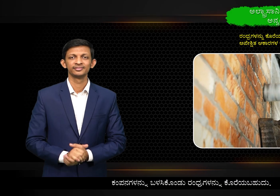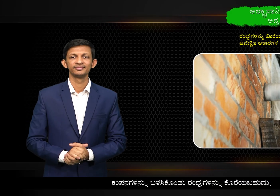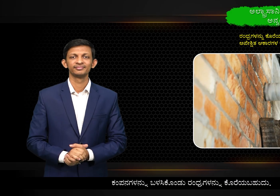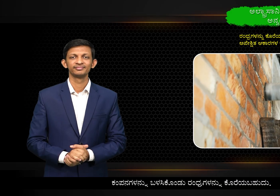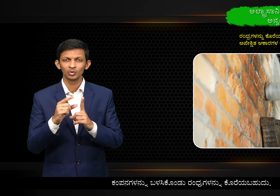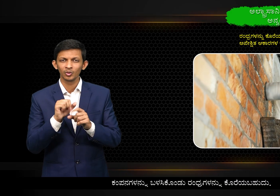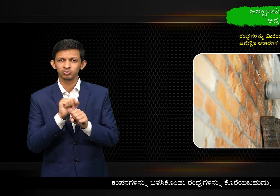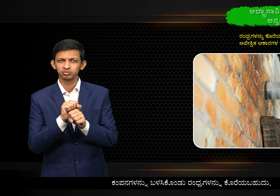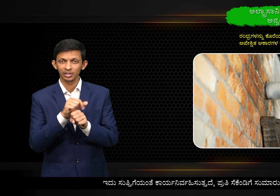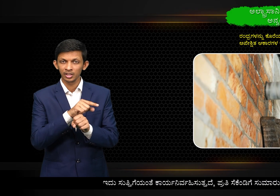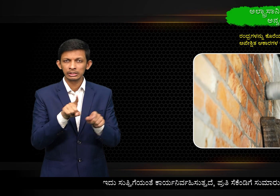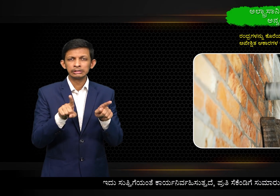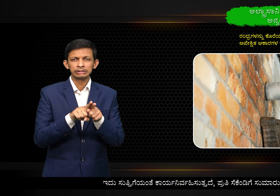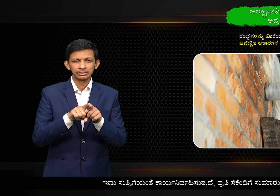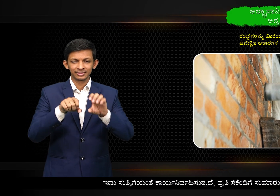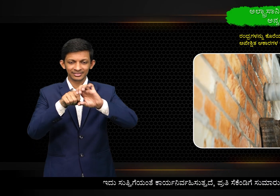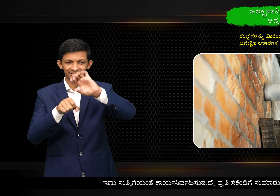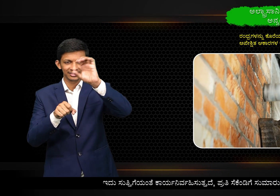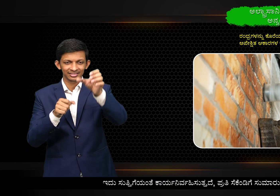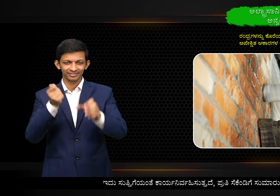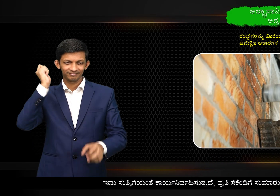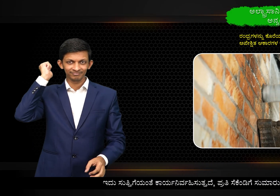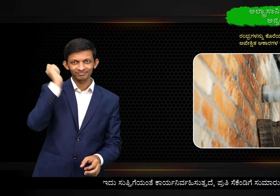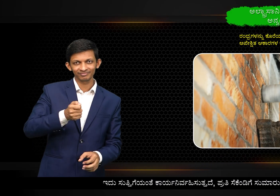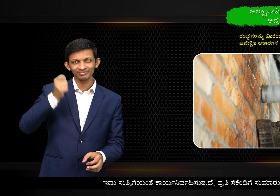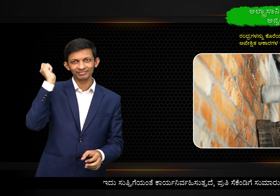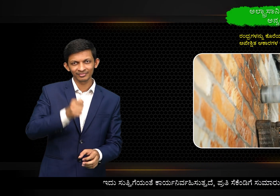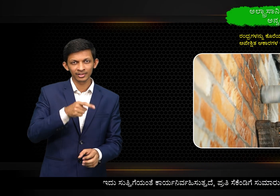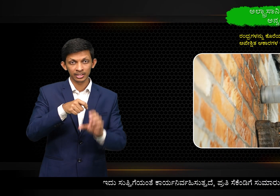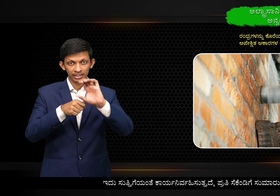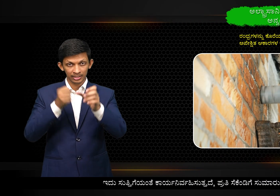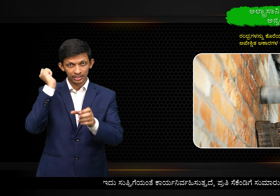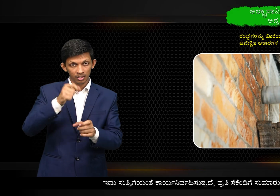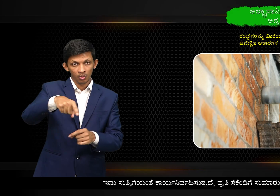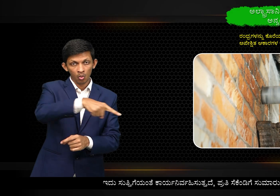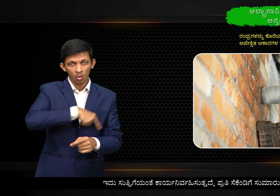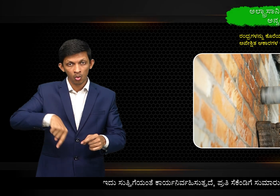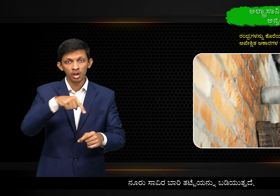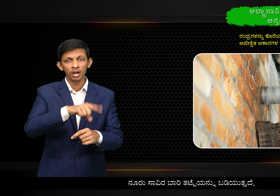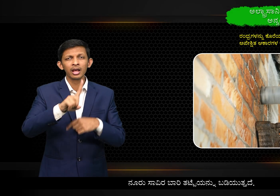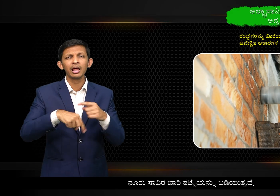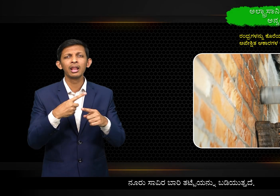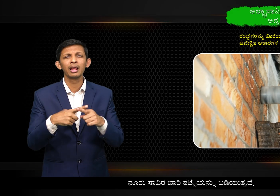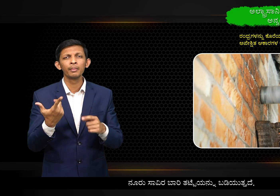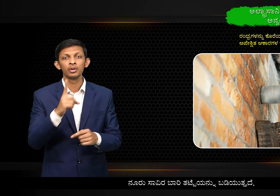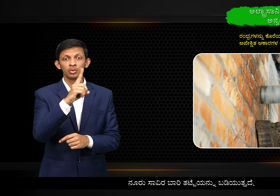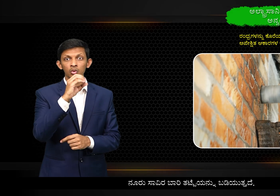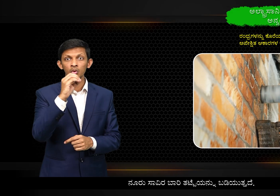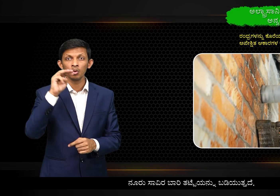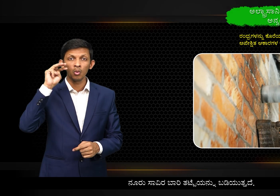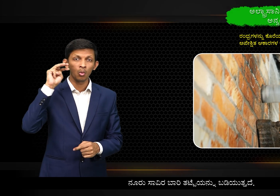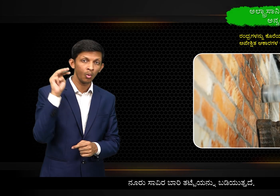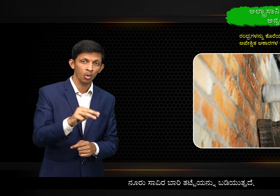ರಂಧ್ರಗಳನ್ನು ಕೊರೆಯಬಹುದು. ಇದು ಸುತ್ತಿಗೆಯಂತೆ ಕಾರ್ಯನಿರ್ವಹಿಸುತ್ತದೆ. ಪ್ರತಿ ಸೆಕೆಂಡ್ಗೆ ಸುಮಾರು 100,000